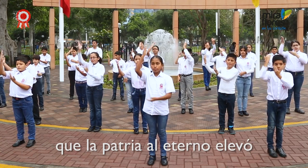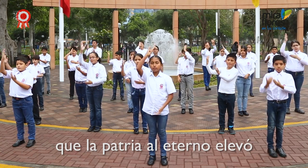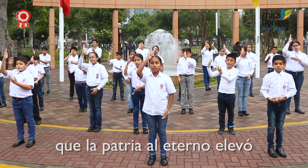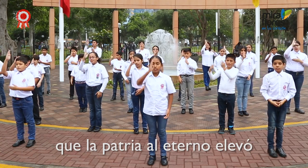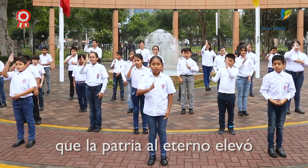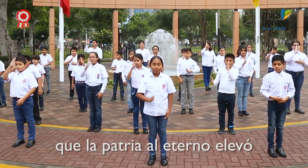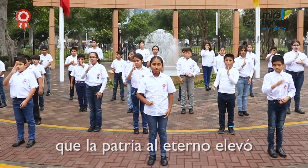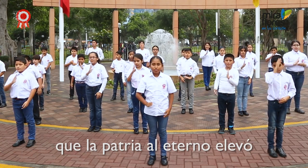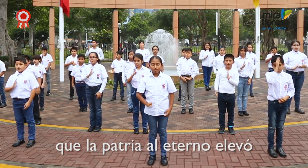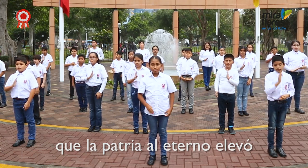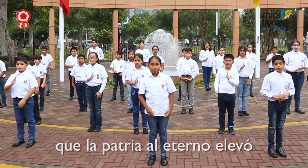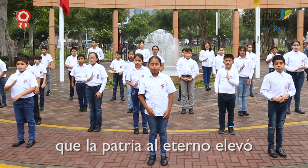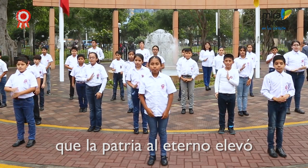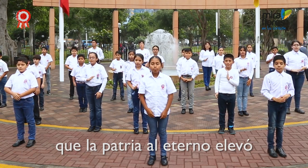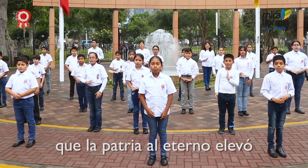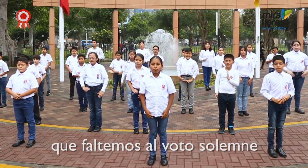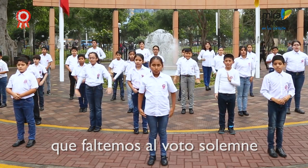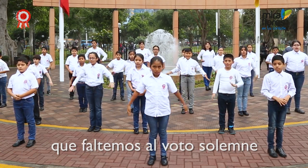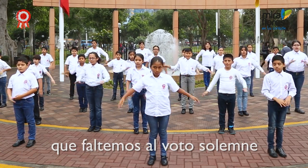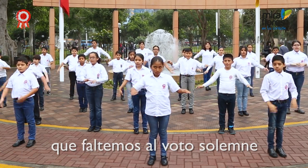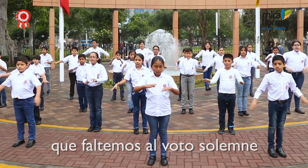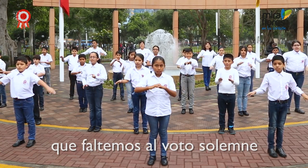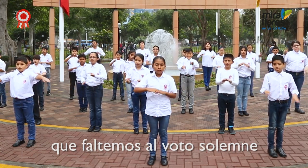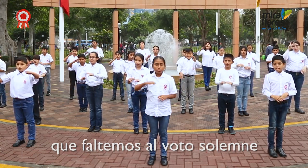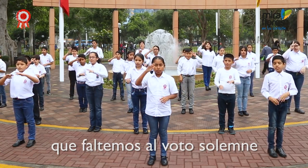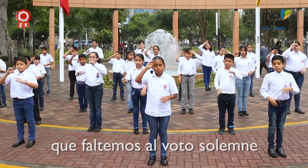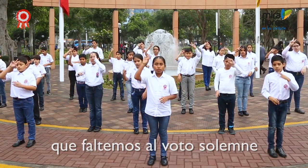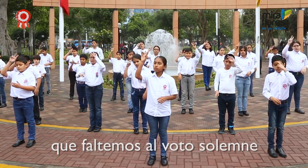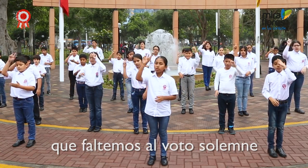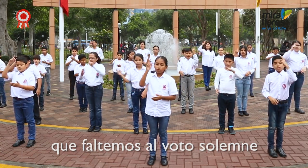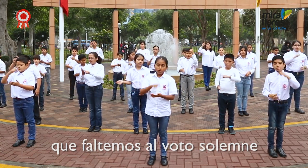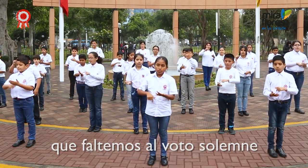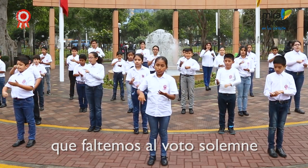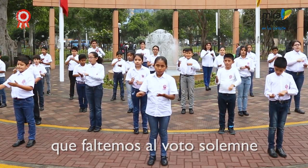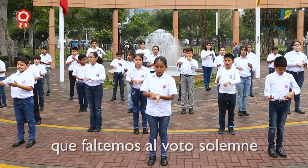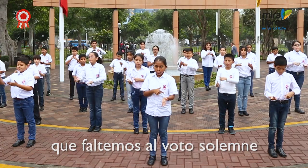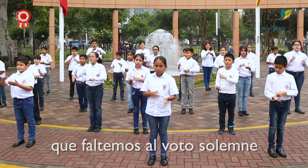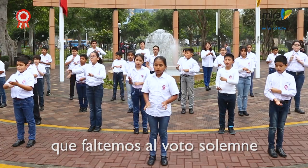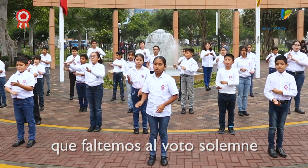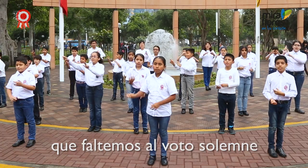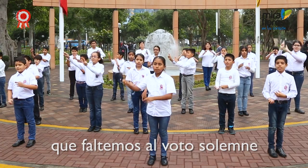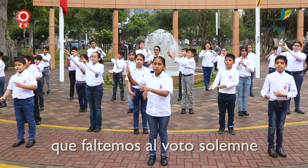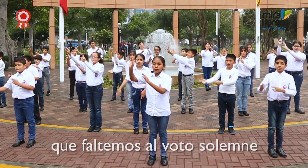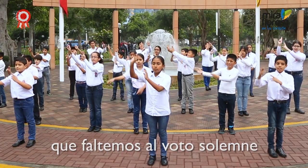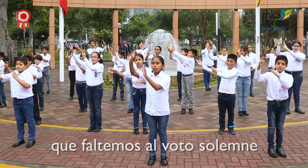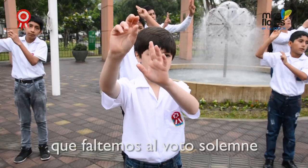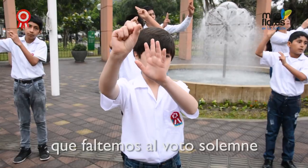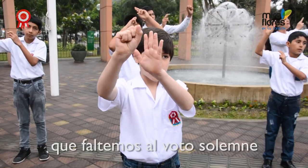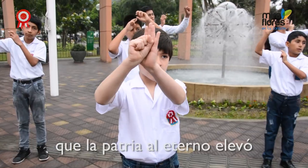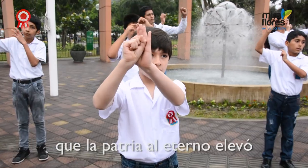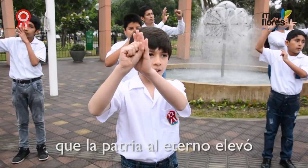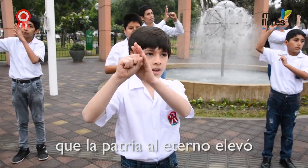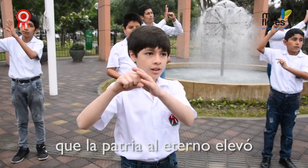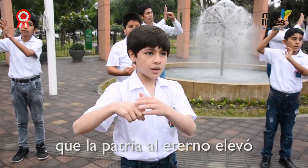nuevo, que partemos al voto surente, que la